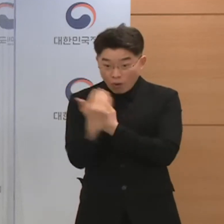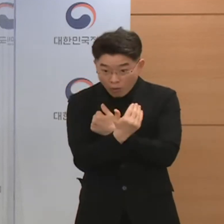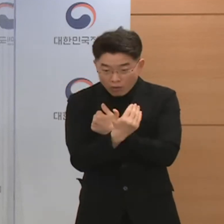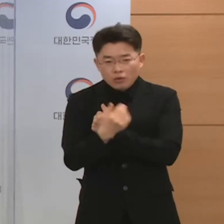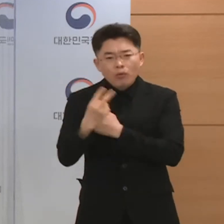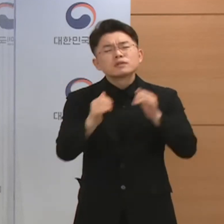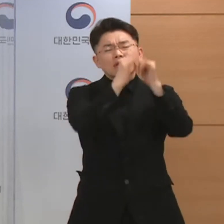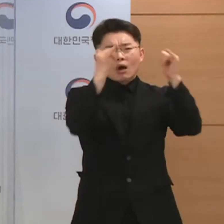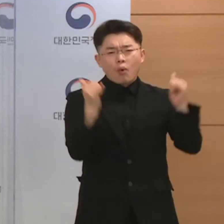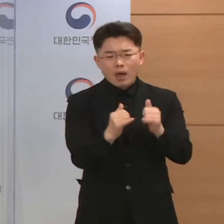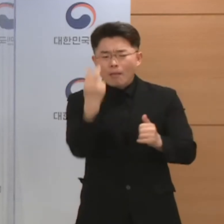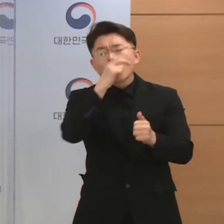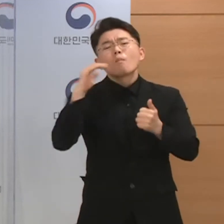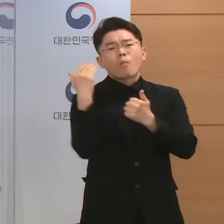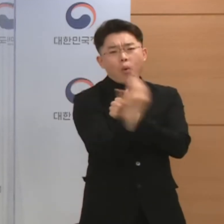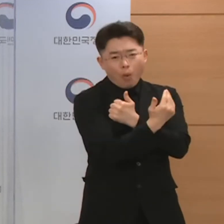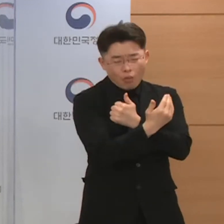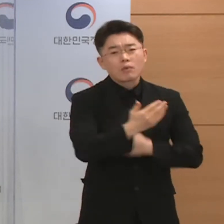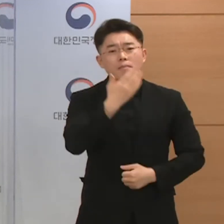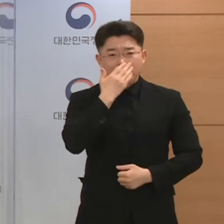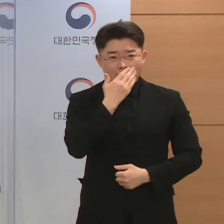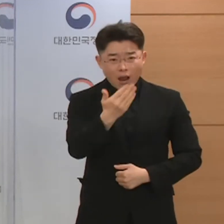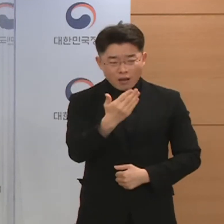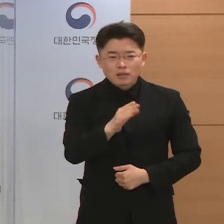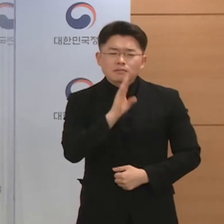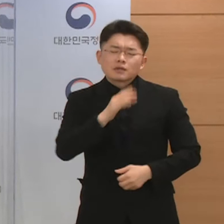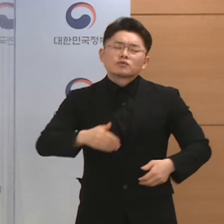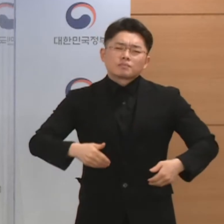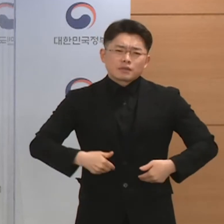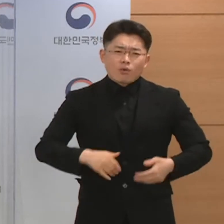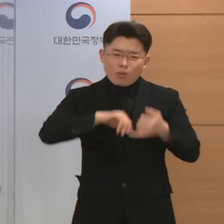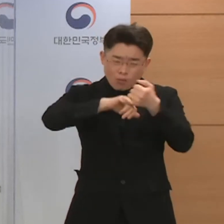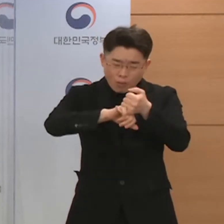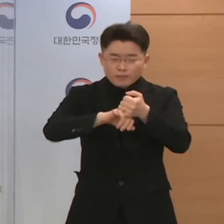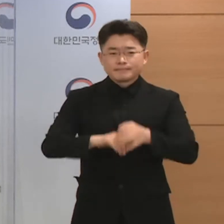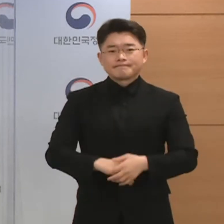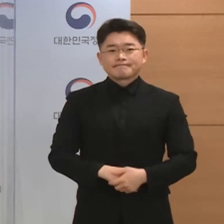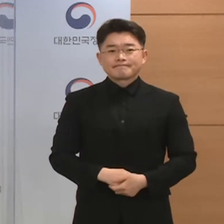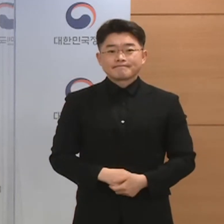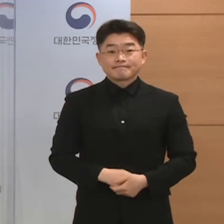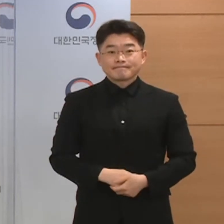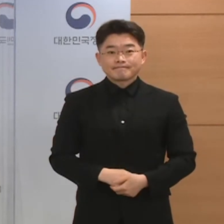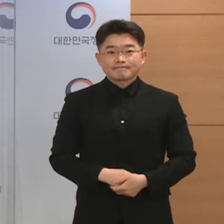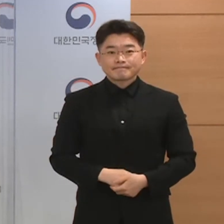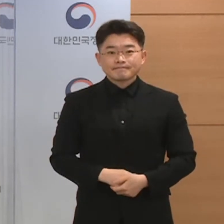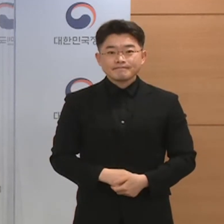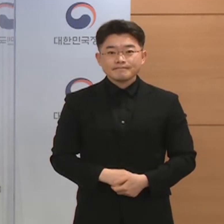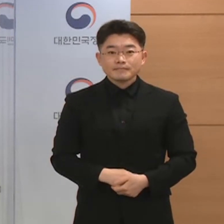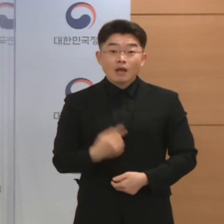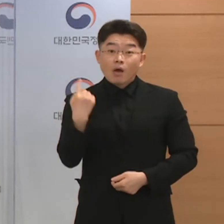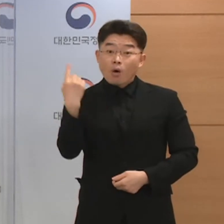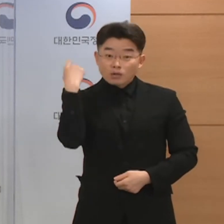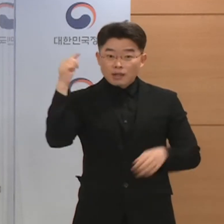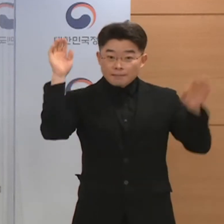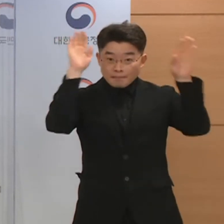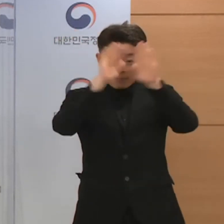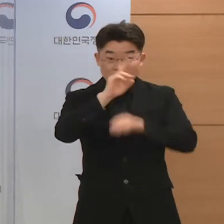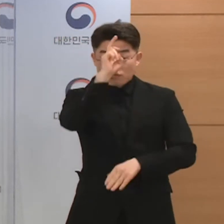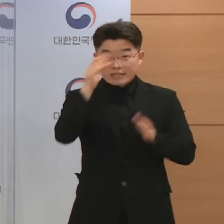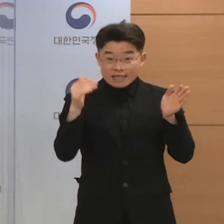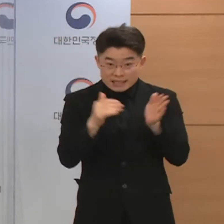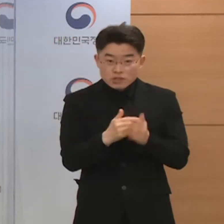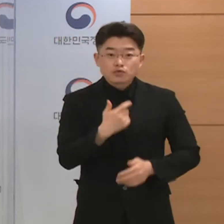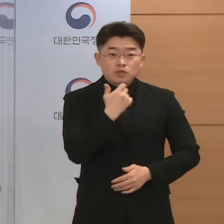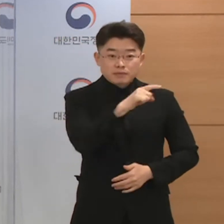일상 회복을 위해 꼭 받으셔야 하는 가장 중요한 참여입니다. 오늘 0시 기준으로